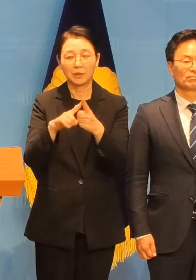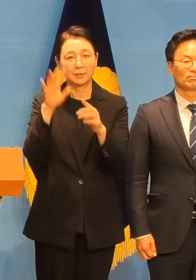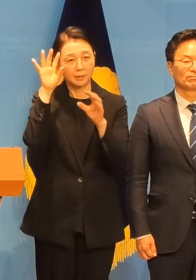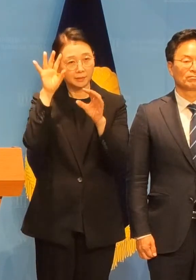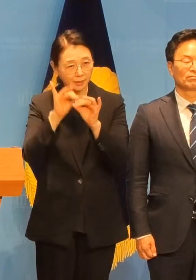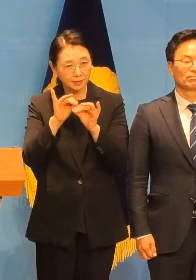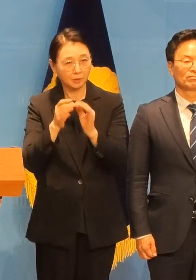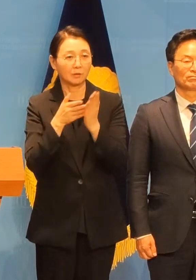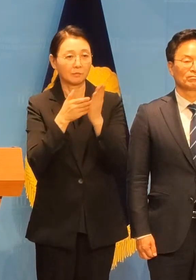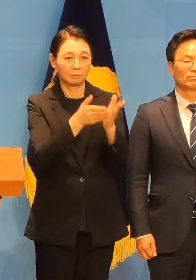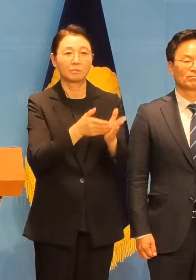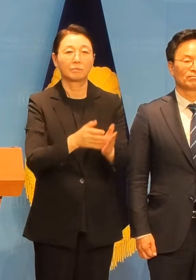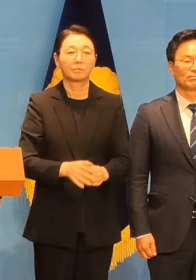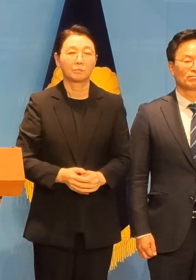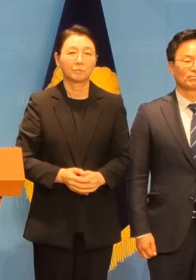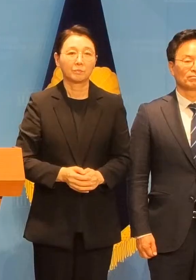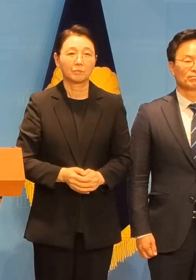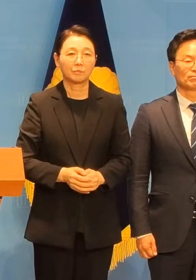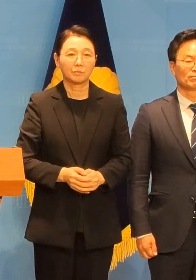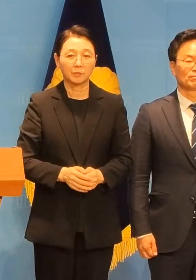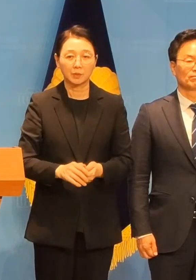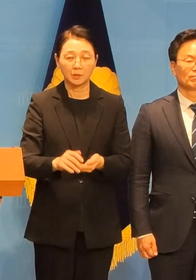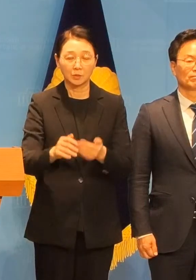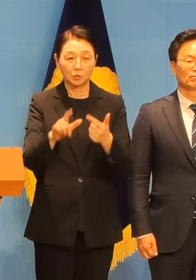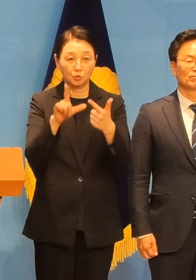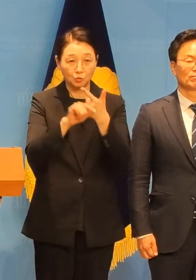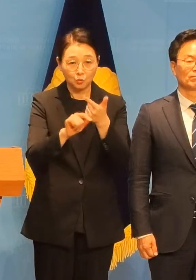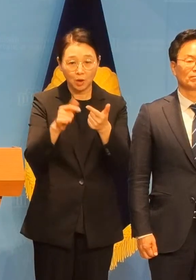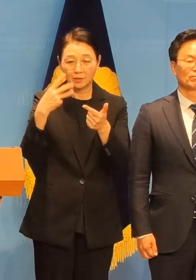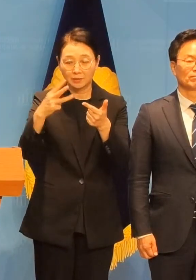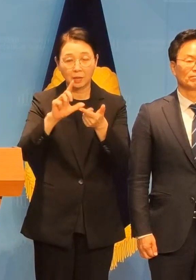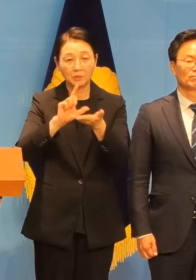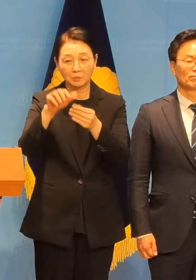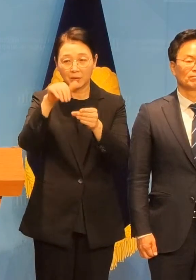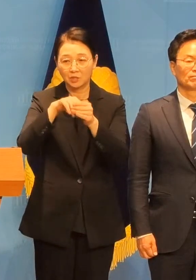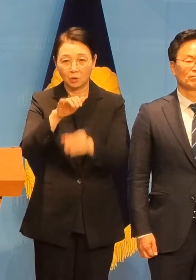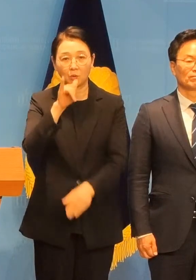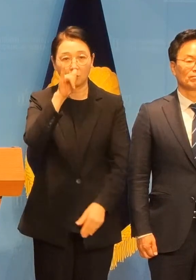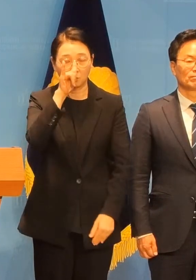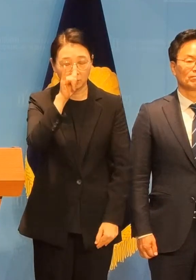표명했습니다. 다가오는 지방선거에서 전남 광주